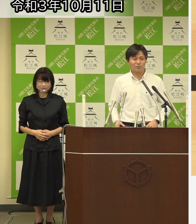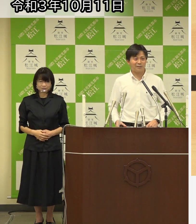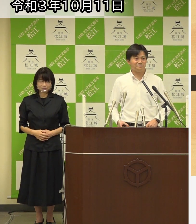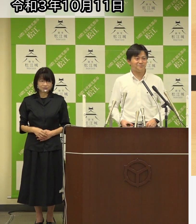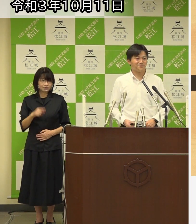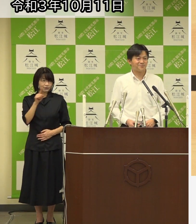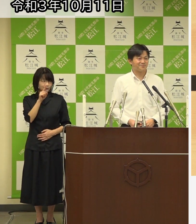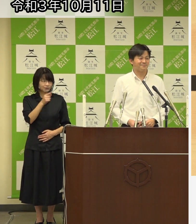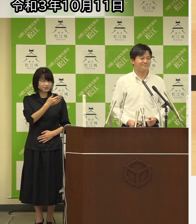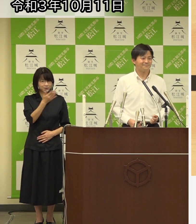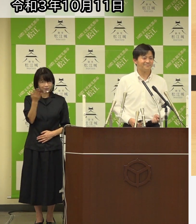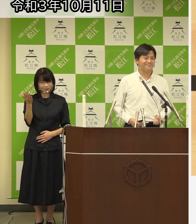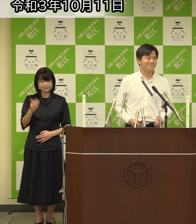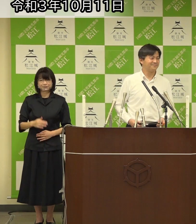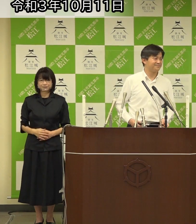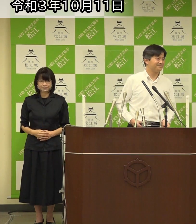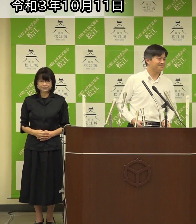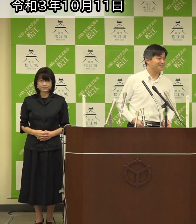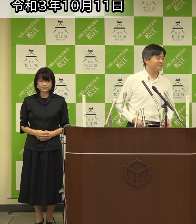がでございましょうか。